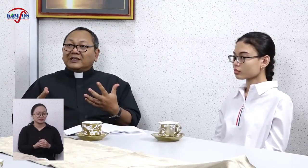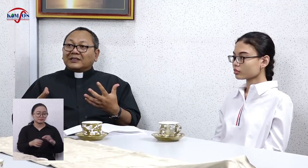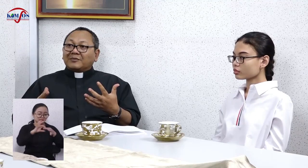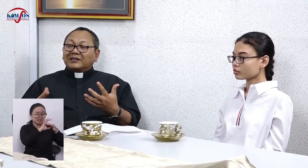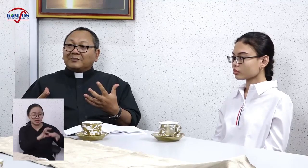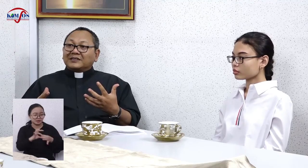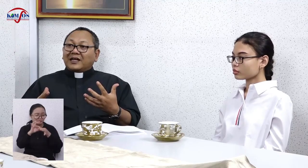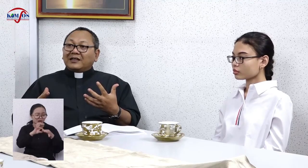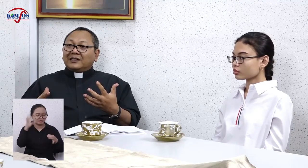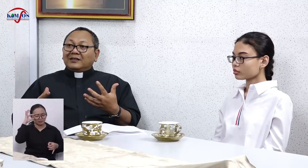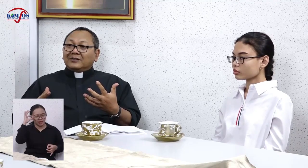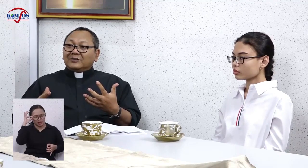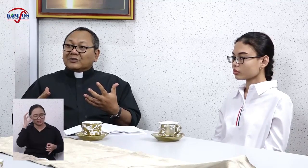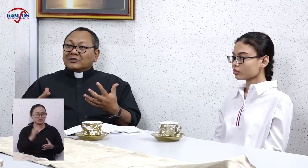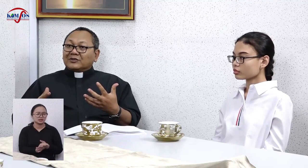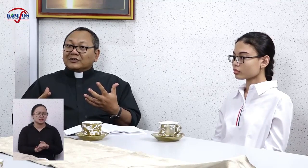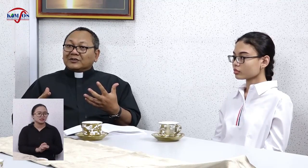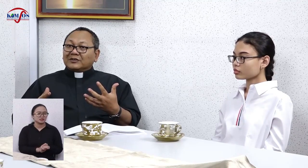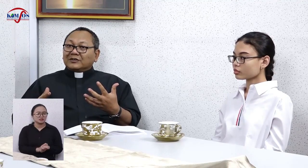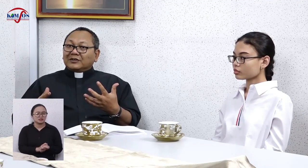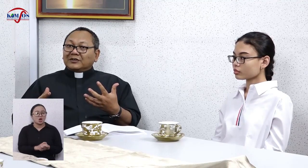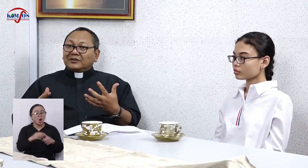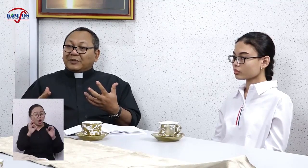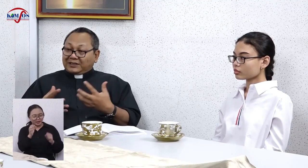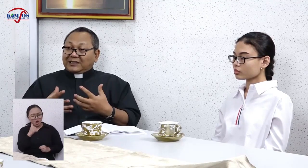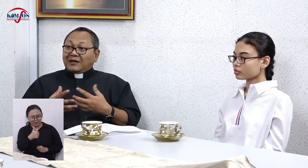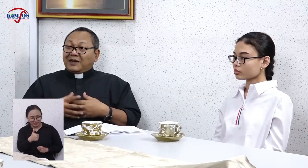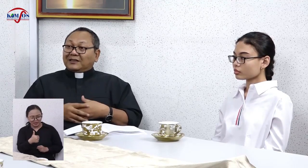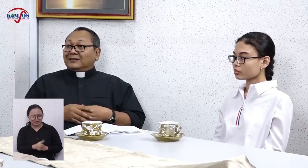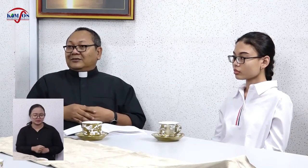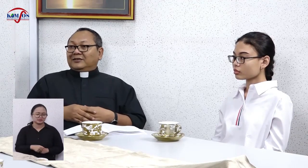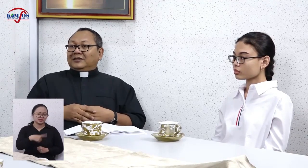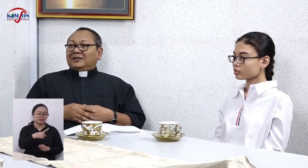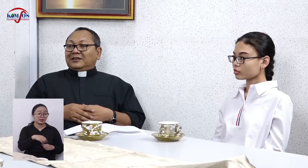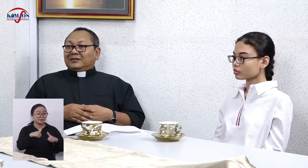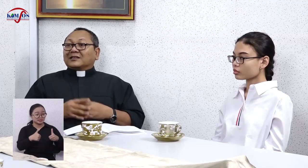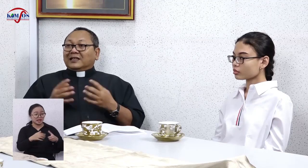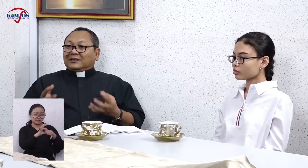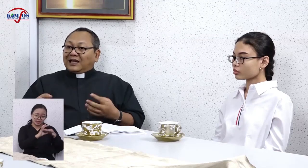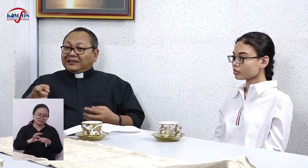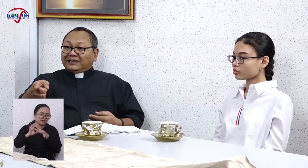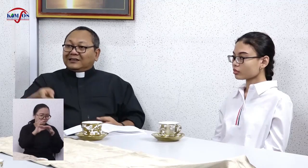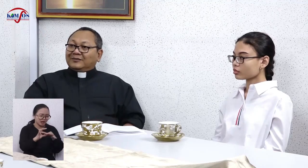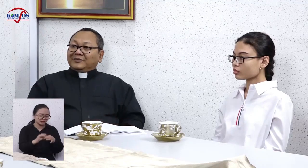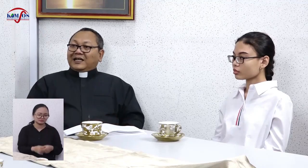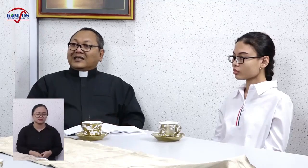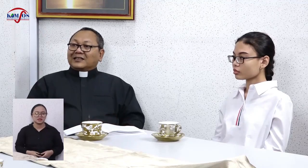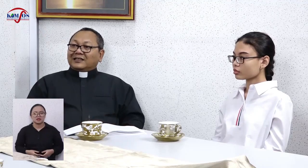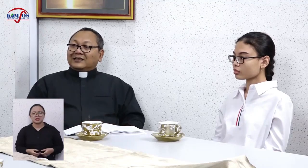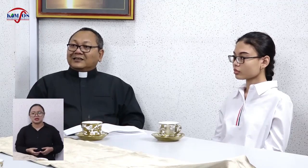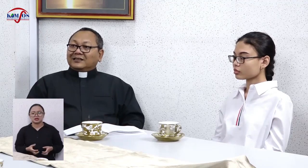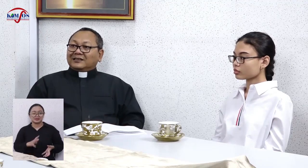ini kita berarti bisa untuk bekerjasama gitu terjadilah ini